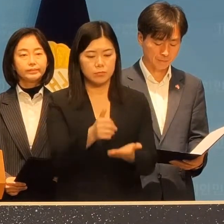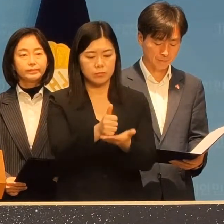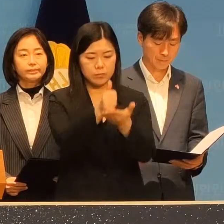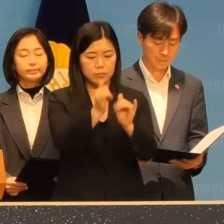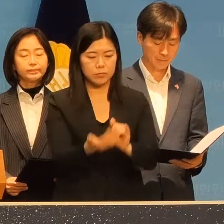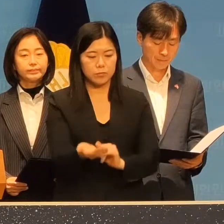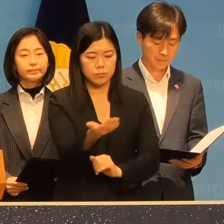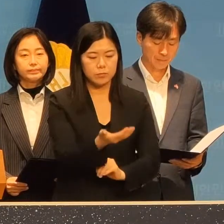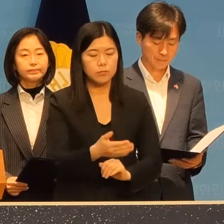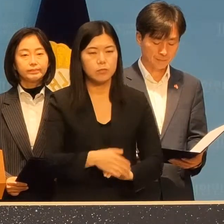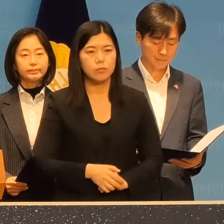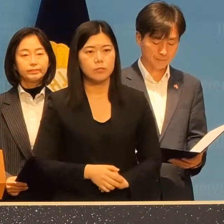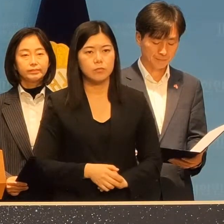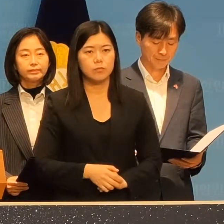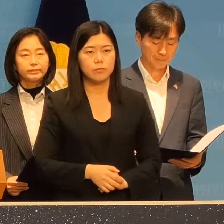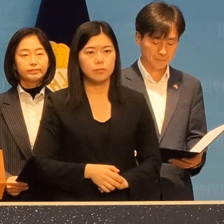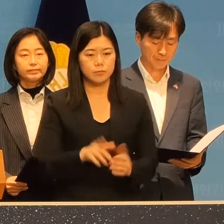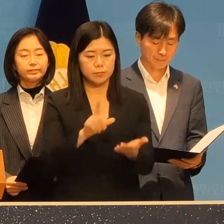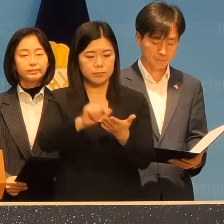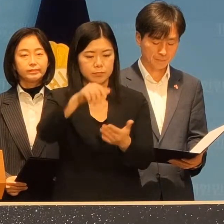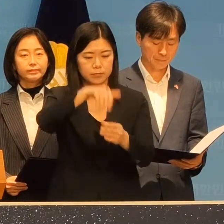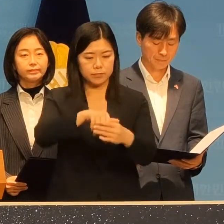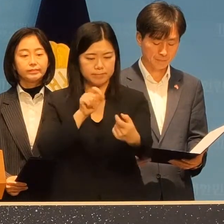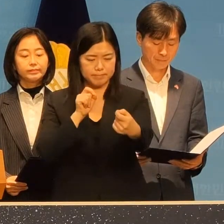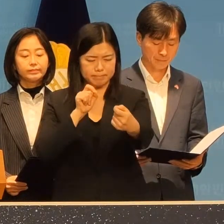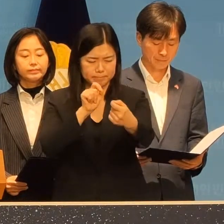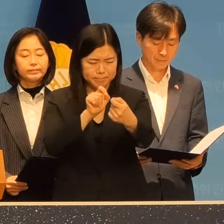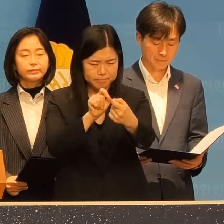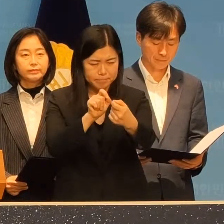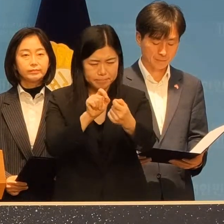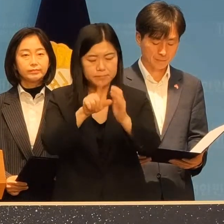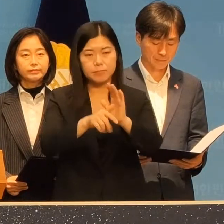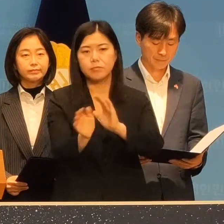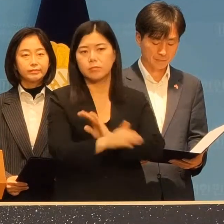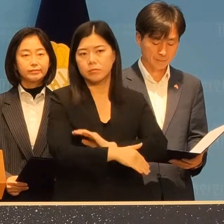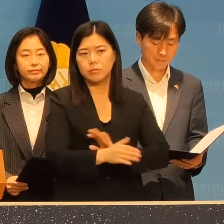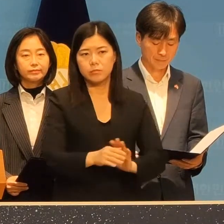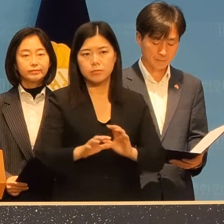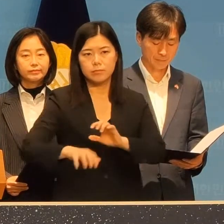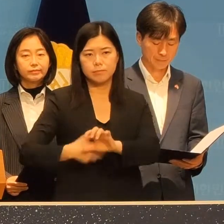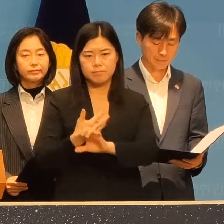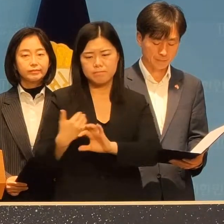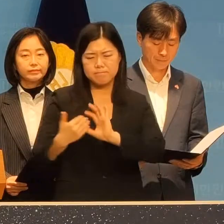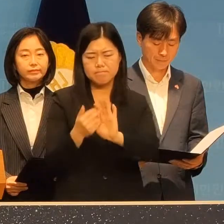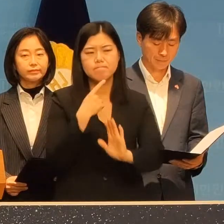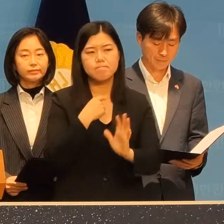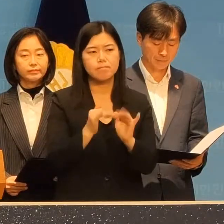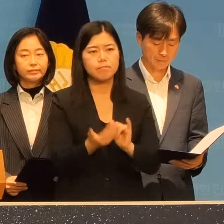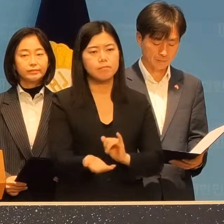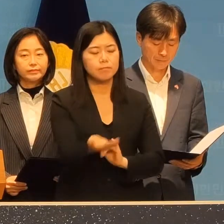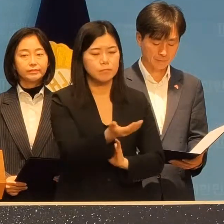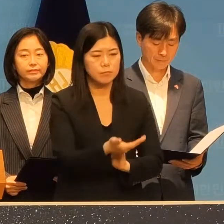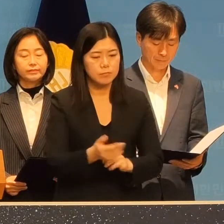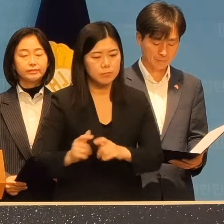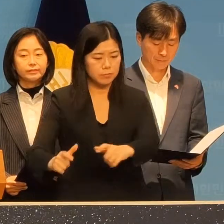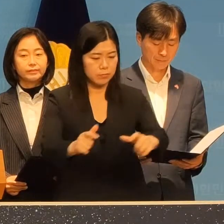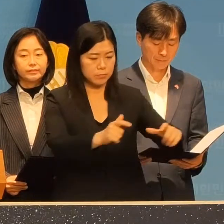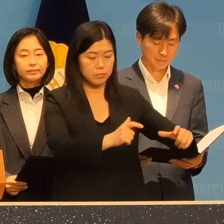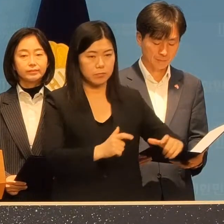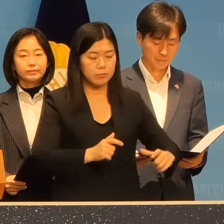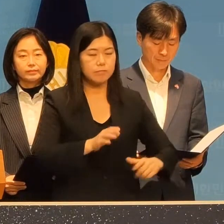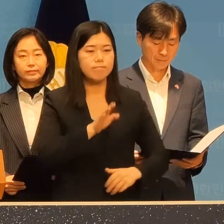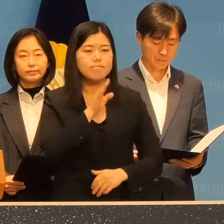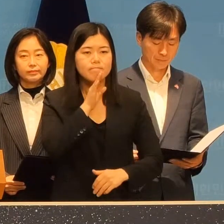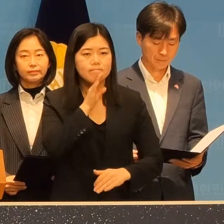국민 여러분, 다가오는 지방선거에서부터 내란을 막아낸 전국의 시민들이 각 지역에서